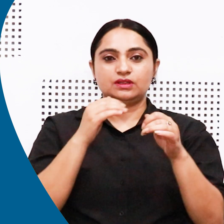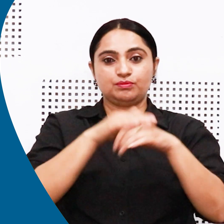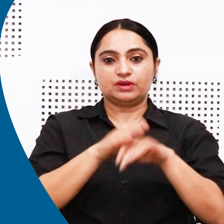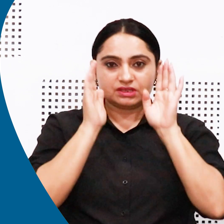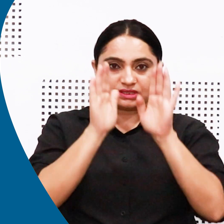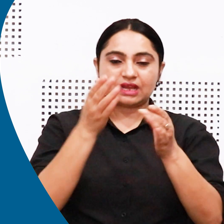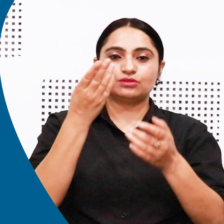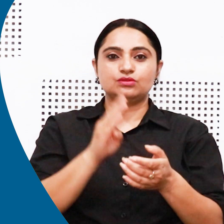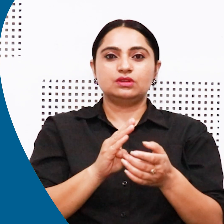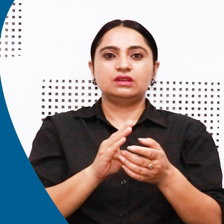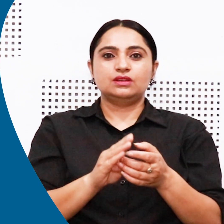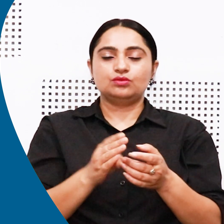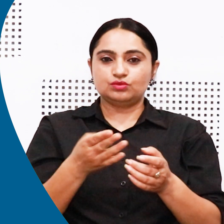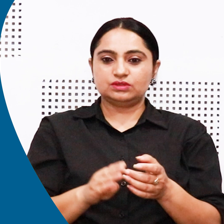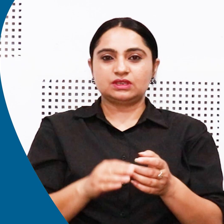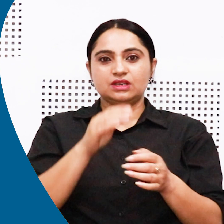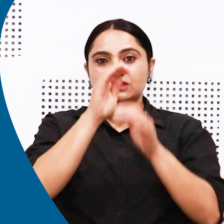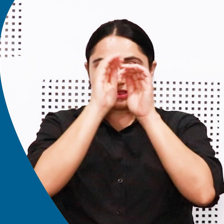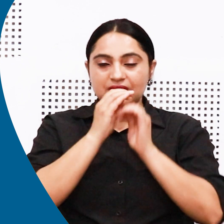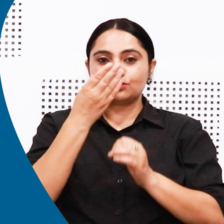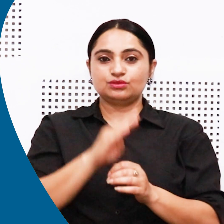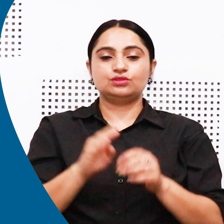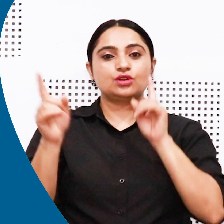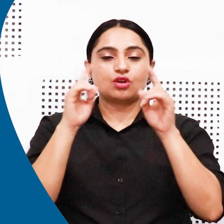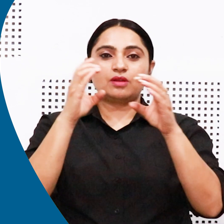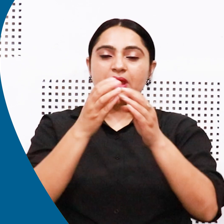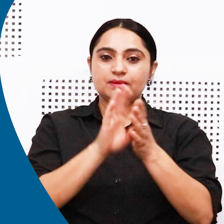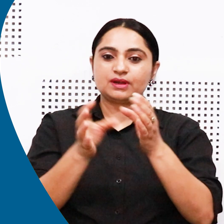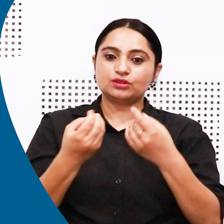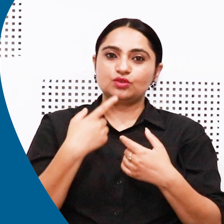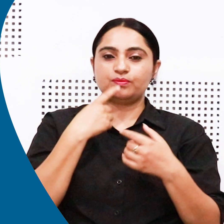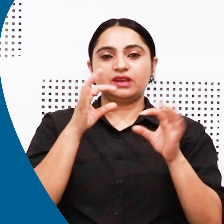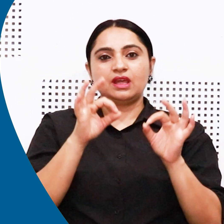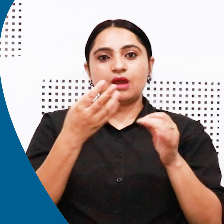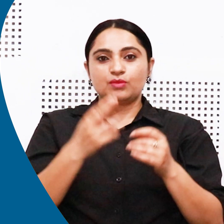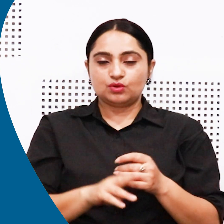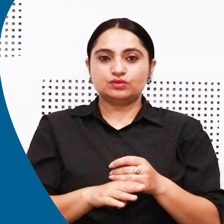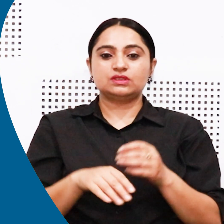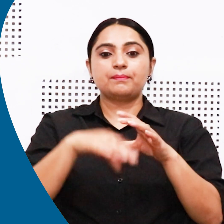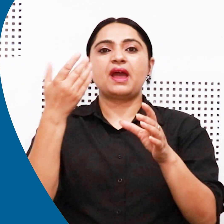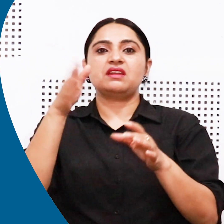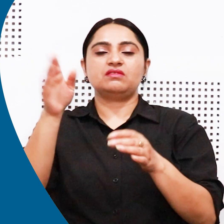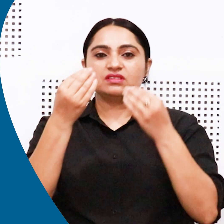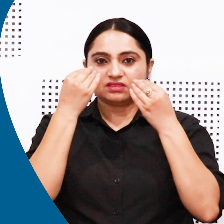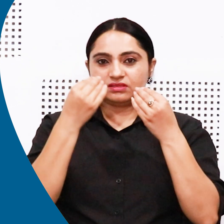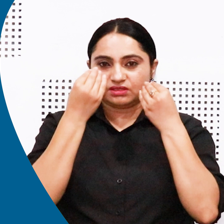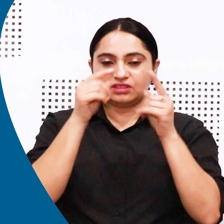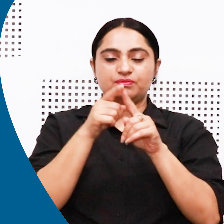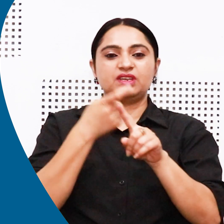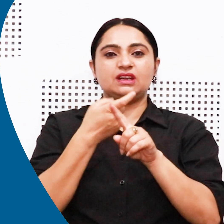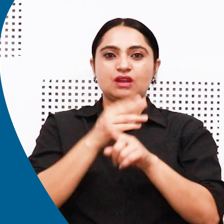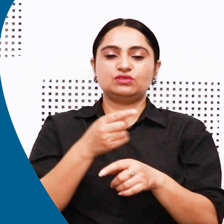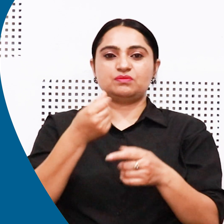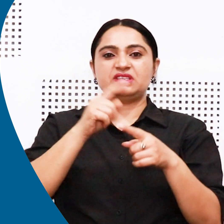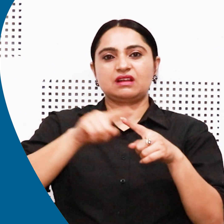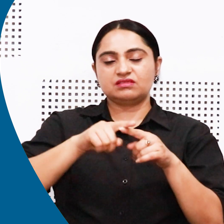अब नगरपालिकाबाट कहीँबाट दियो भने त बाहिर जान पनि त्यस्तो टाइम हुँदैन हामीलाई सिक्न, पैसा हालेर पनि सिक्न अलिक गाह्रो हुन्छ। अनि त्यही